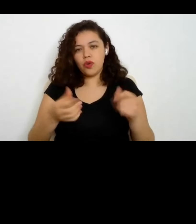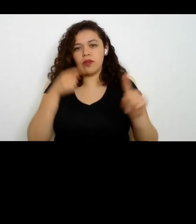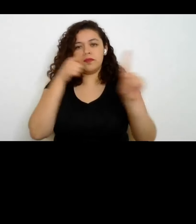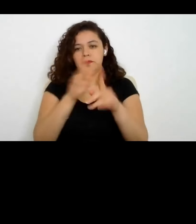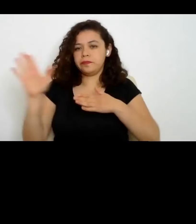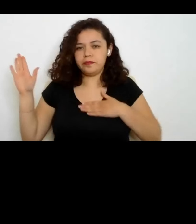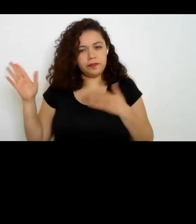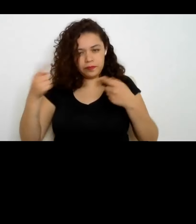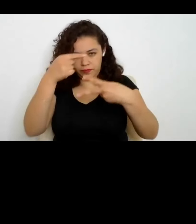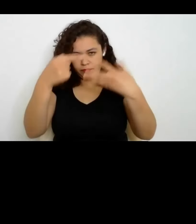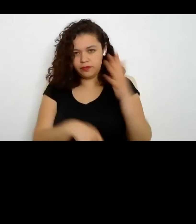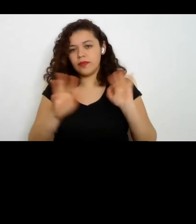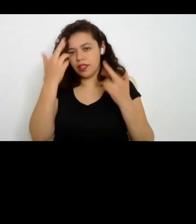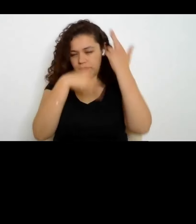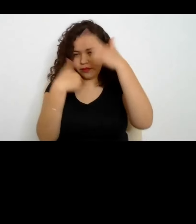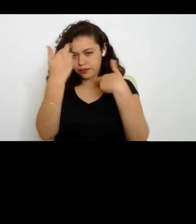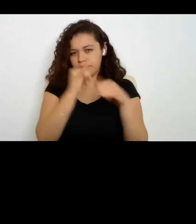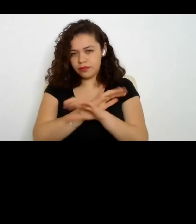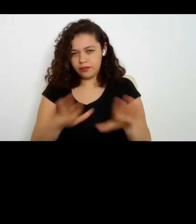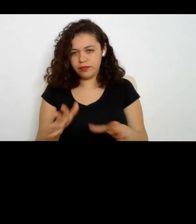lealtad de los datos personales,